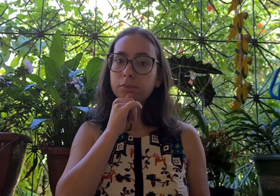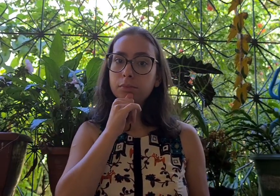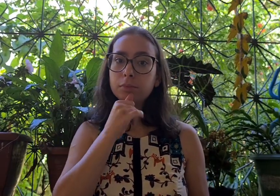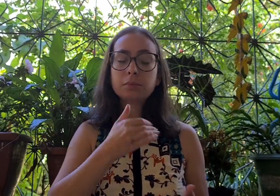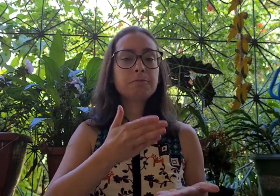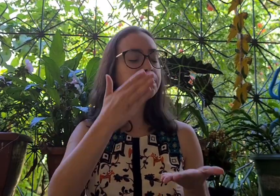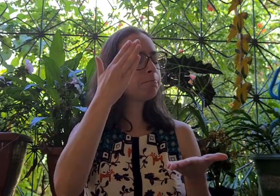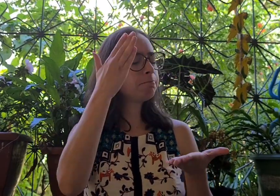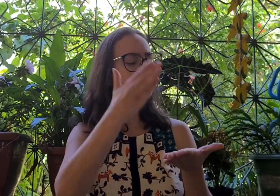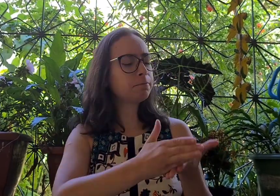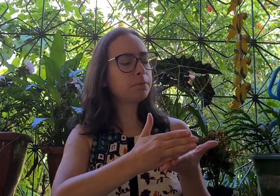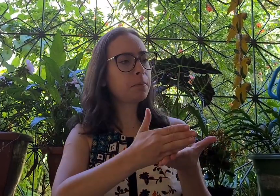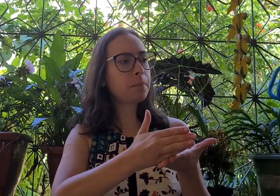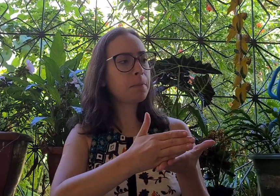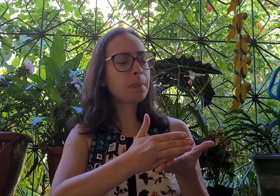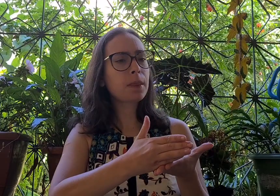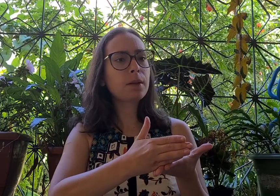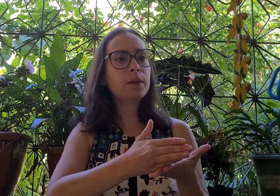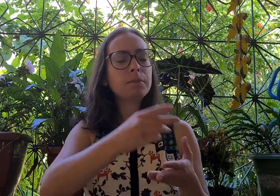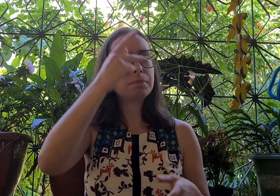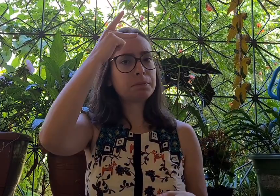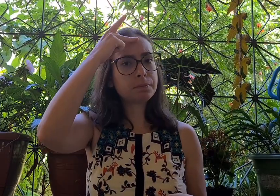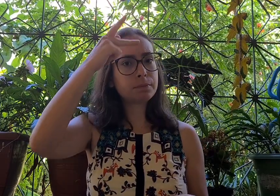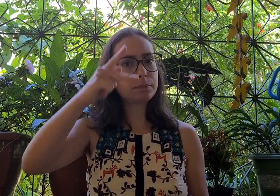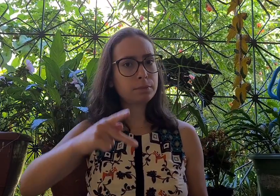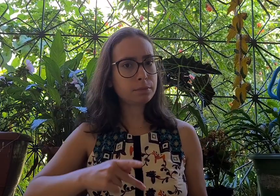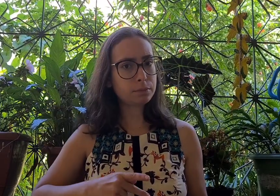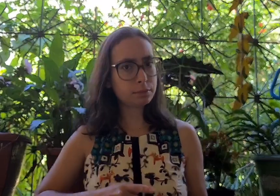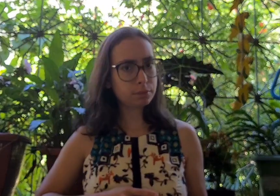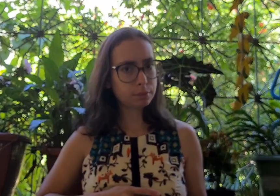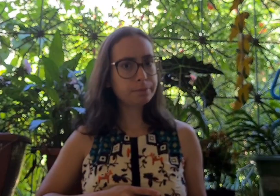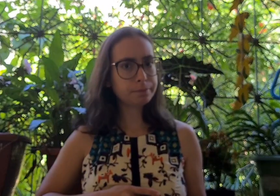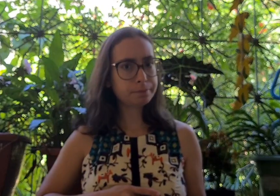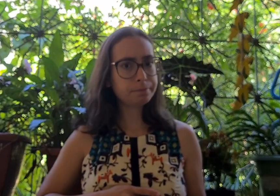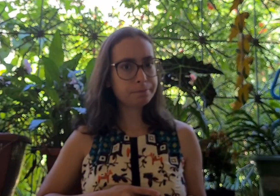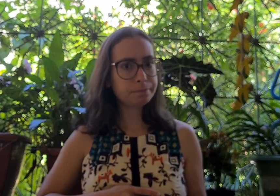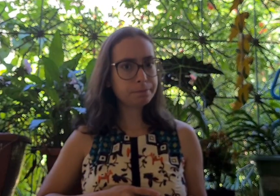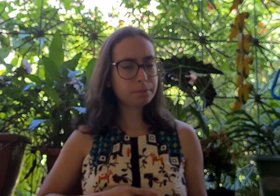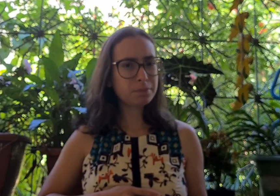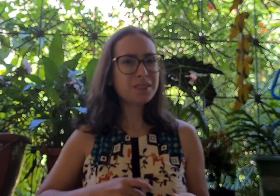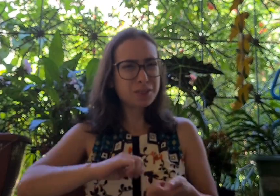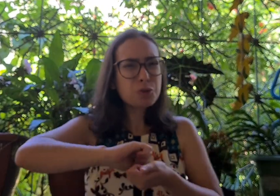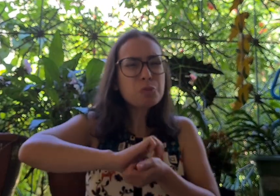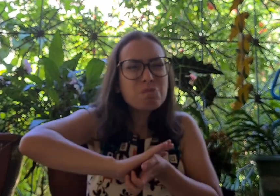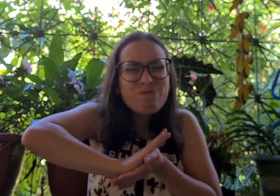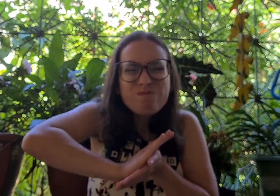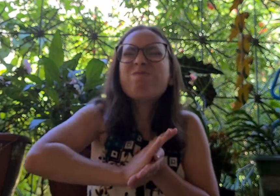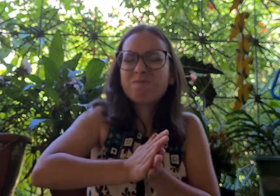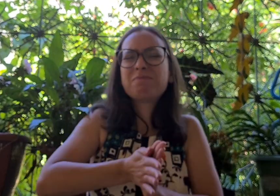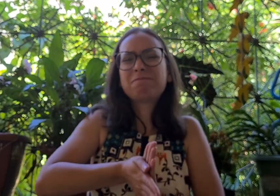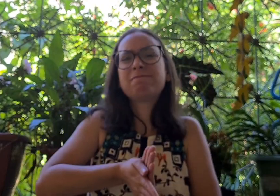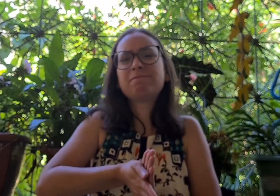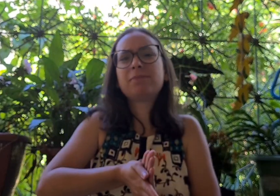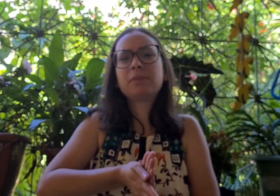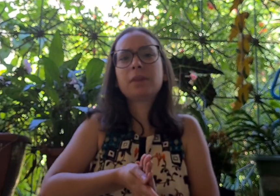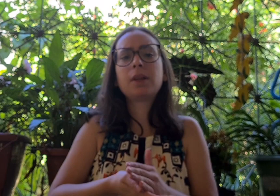exemplo temos a barreira atitudinal que é aquele preconceito